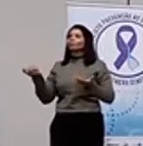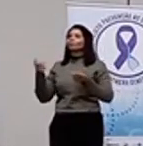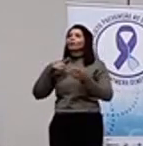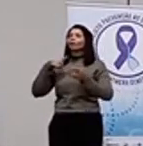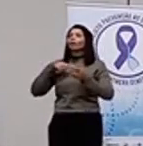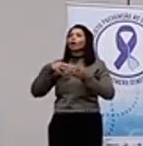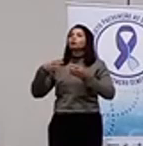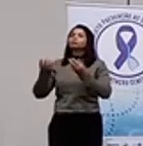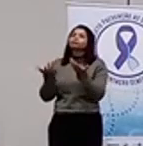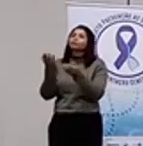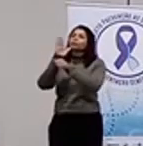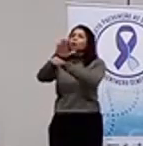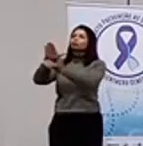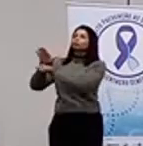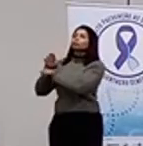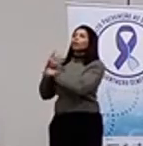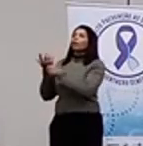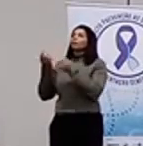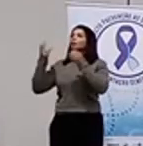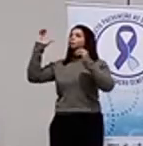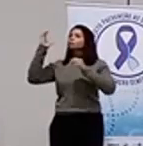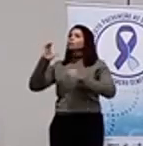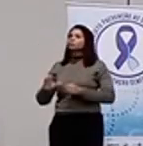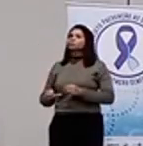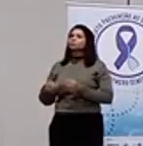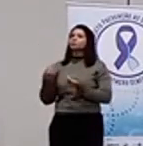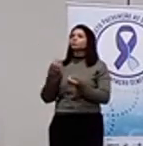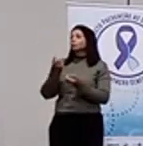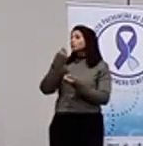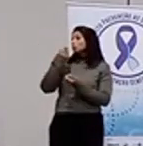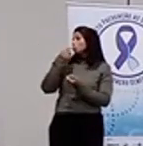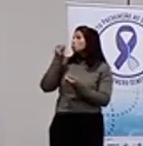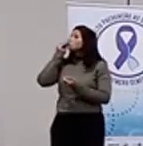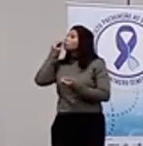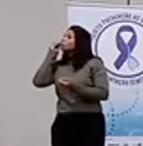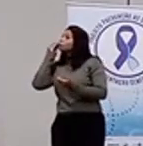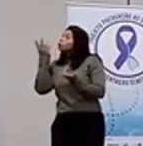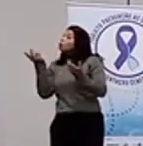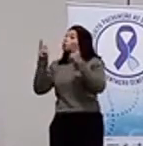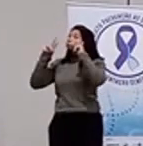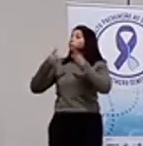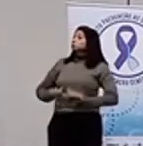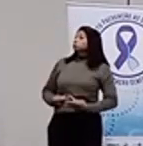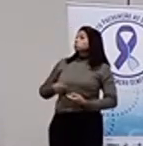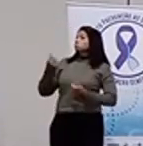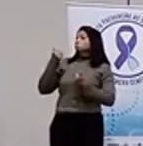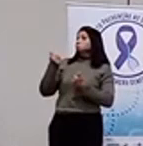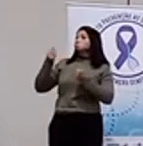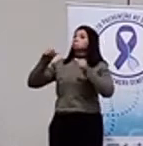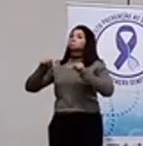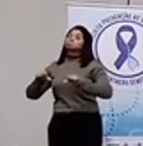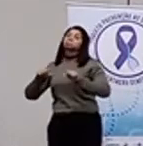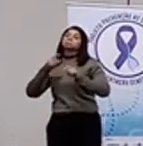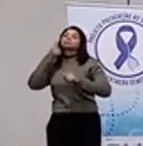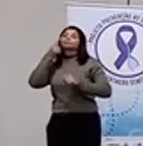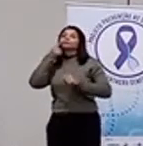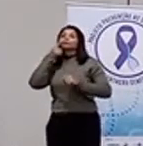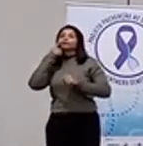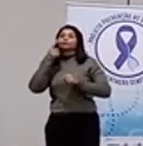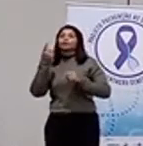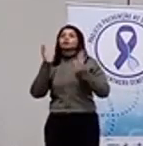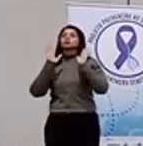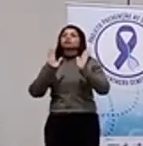na ciência e decidem tomar um remédio para ver se faz mal neles ou não, mas tendo a segurança que já foi testado em outros animais e que é